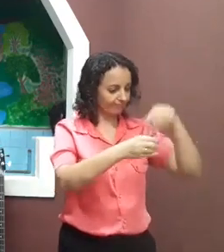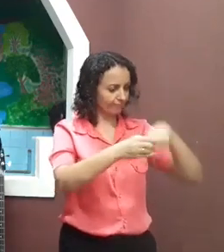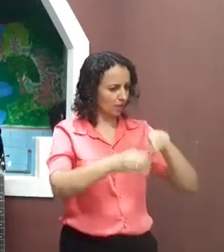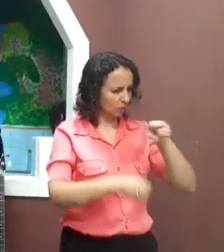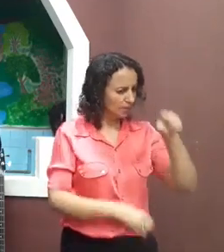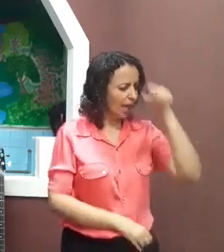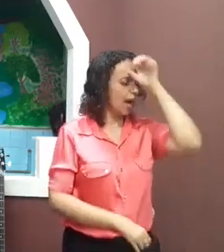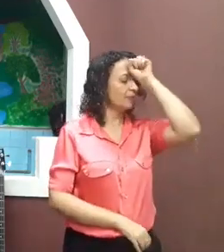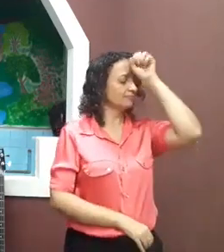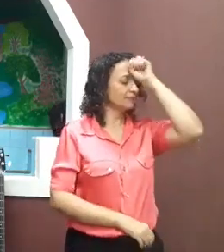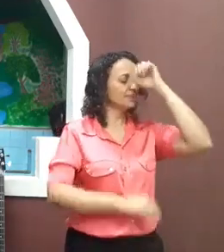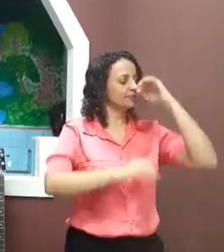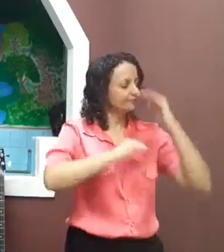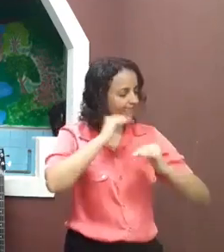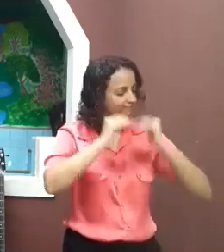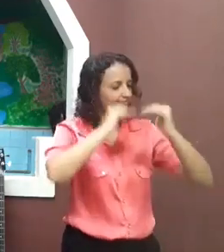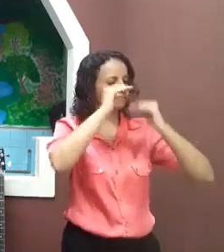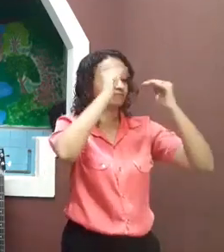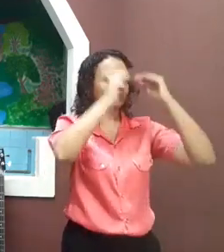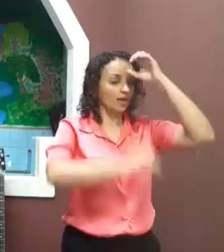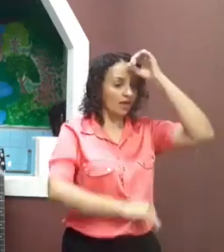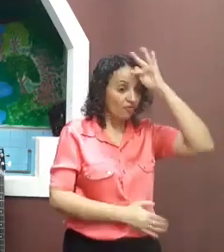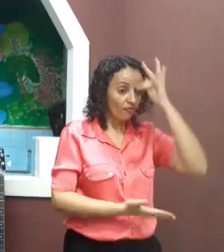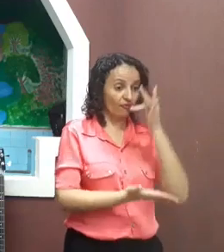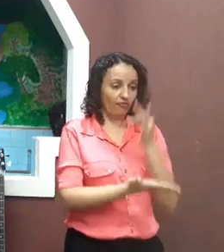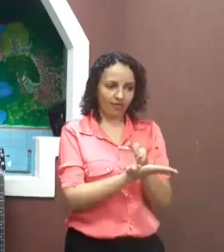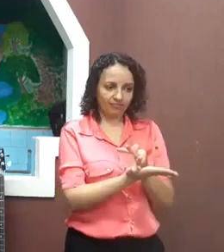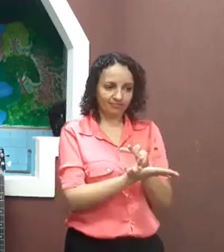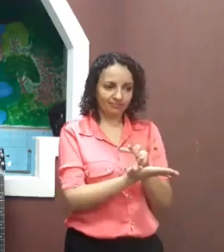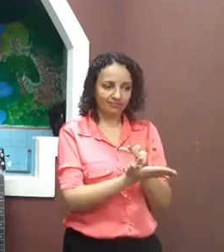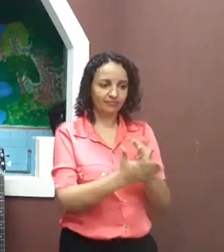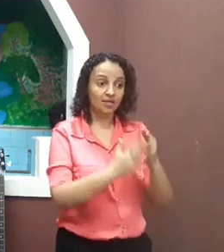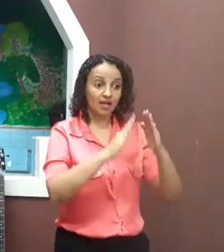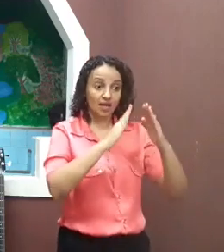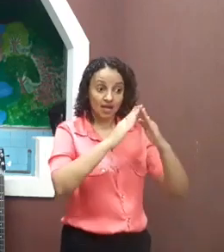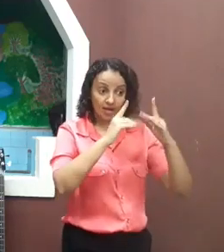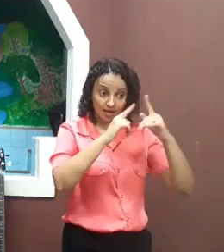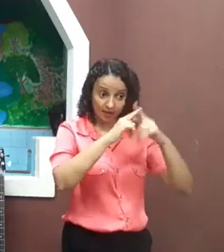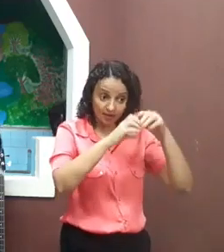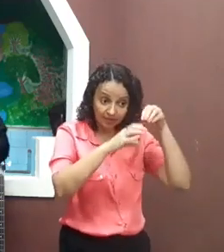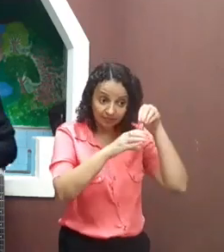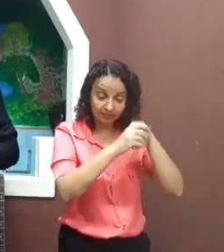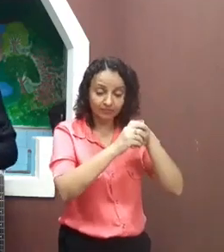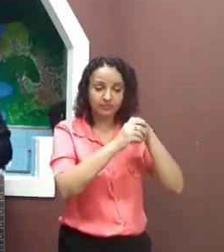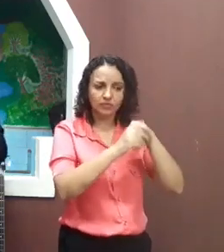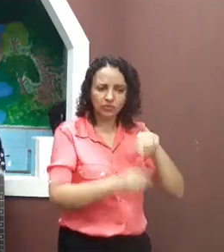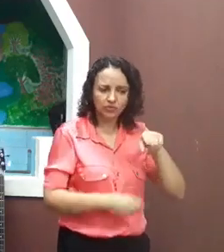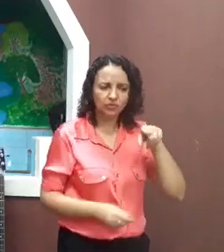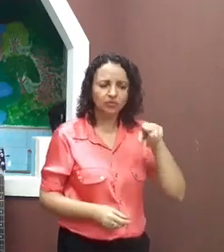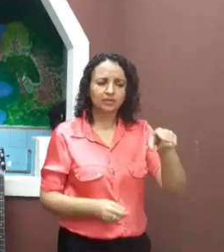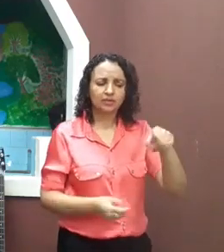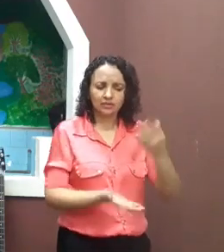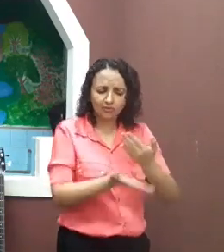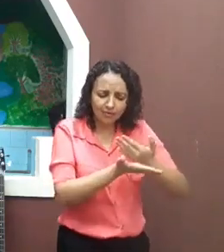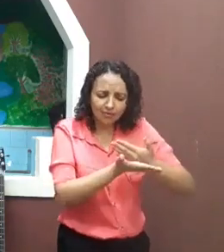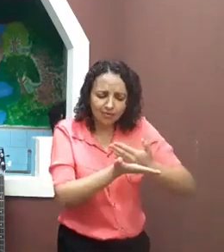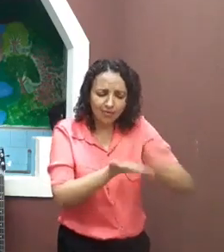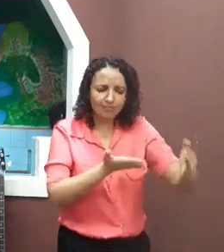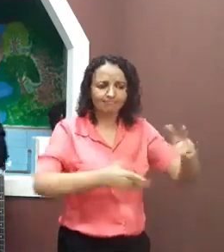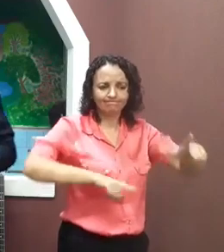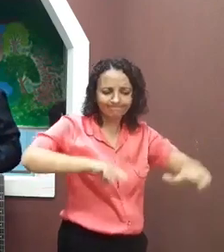Não é lá fora, não. É na igreja que você, quarto, ministério para ajudar a descobrir os seus